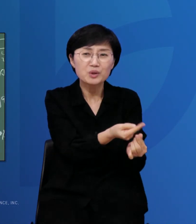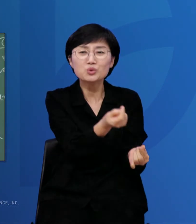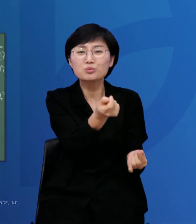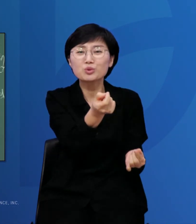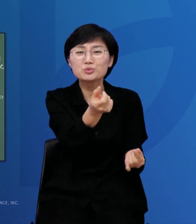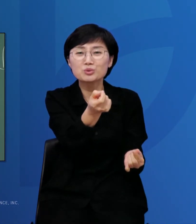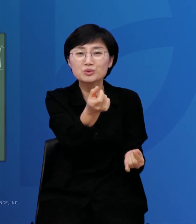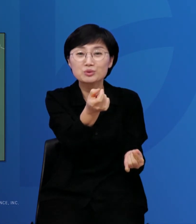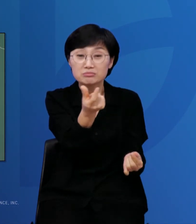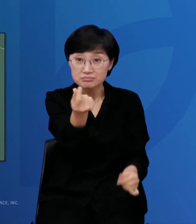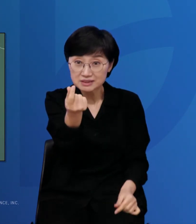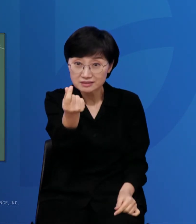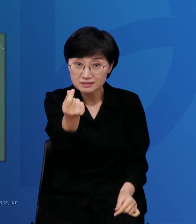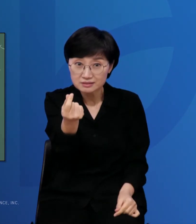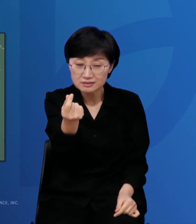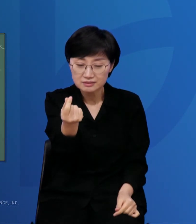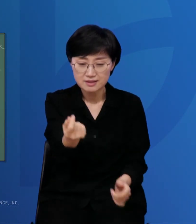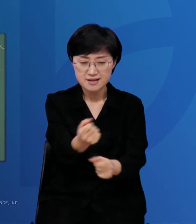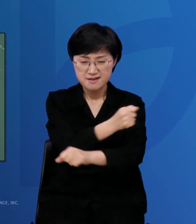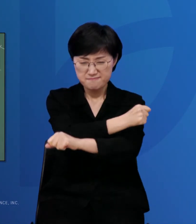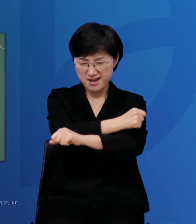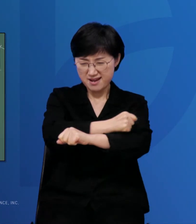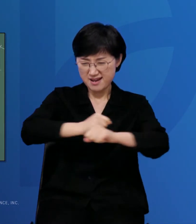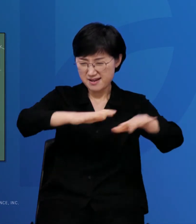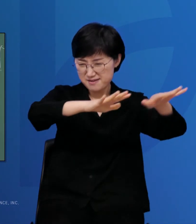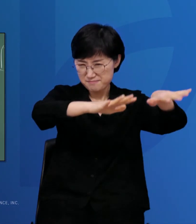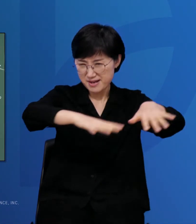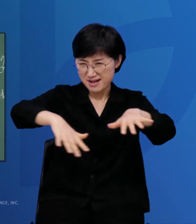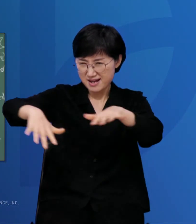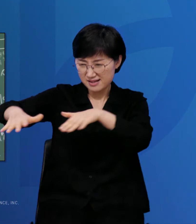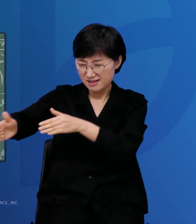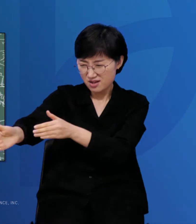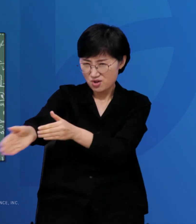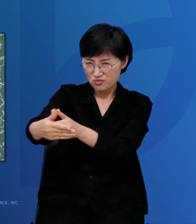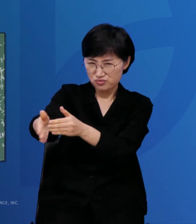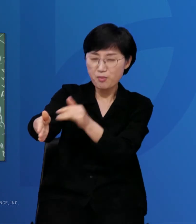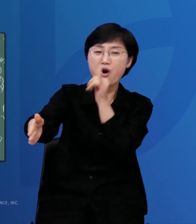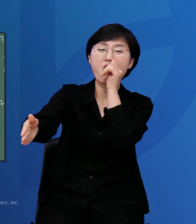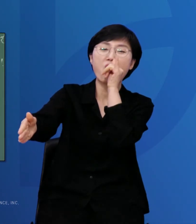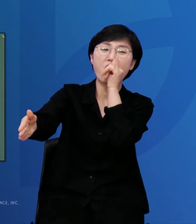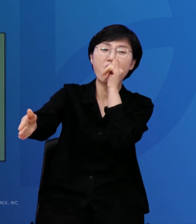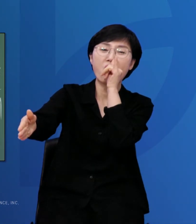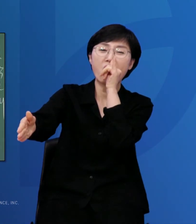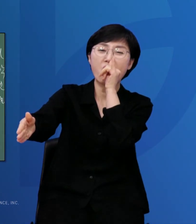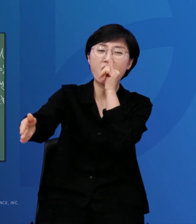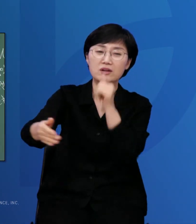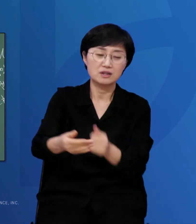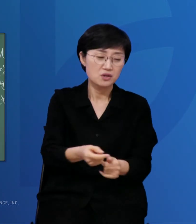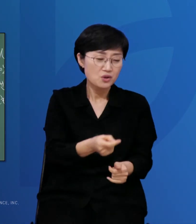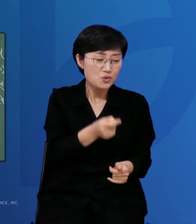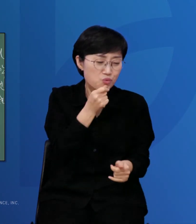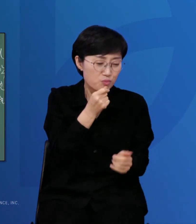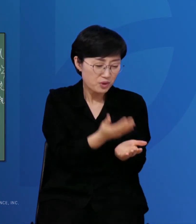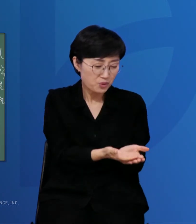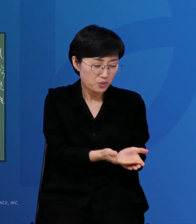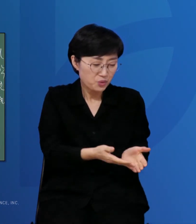所以大海深处才会有大鱼，那样的小溪里头只有那样的小鱼啊。 아 생각해 보세요. 어디에 고기가 말이 큰 고기가 이 좋은 막 흙탕물에 그 있겠나 말이에요. 어떻게 큰데